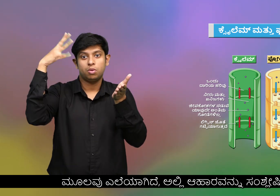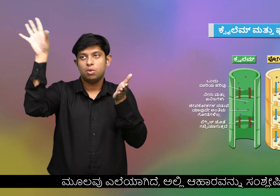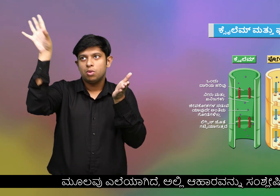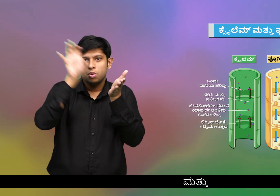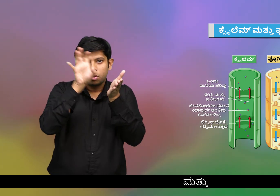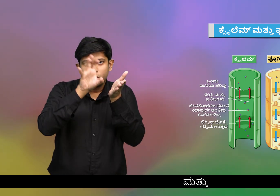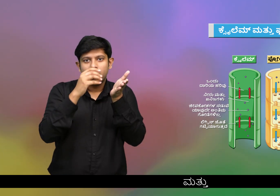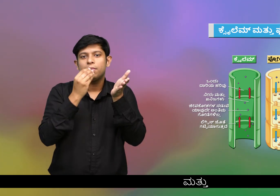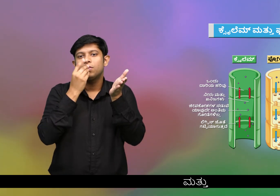ಮತ್ತು